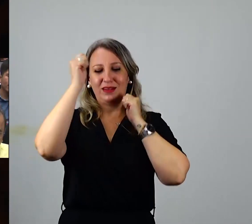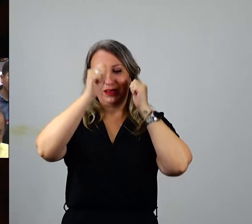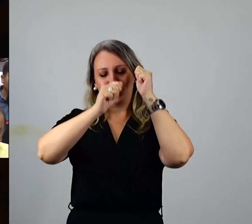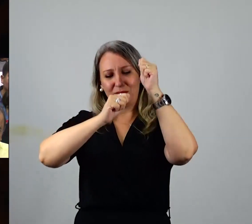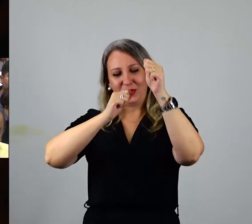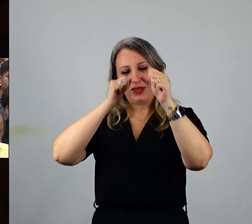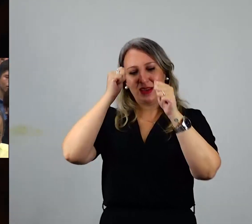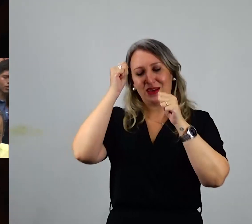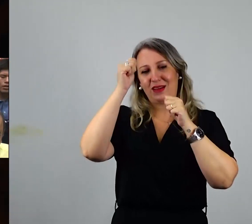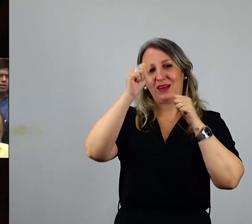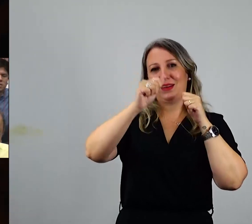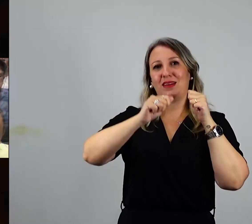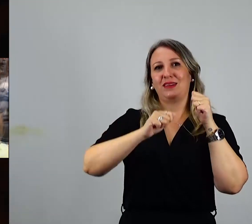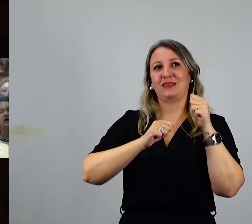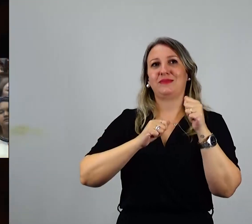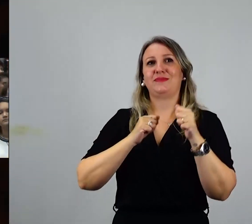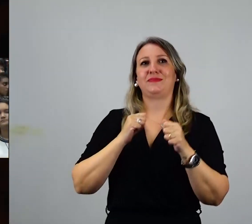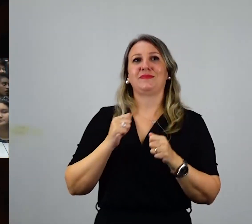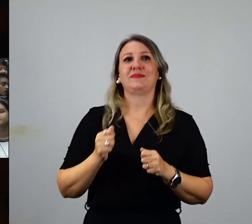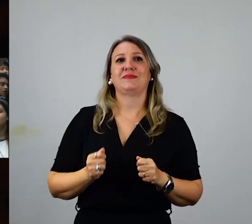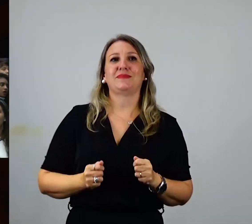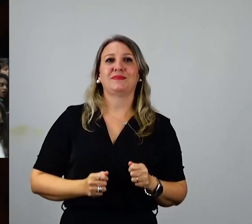Oh, aleluia,